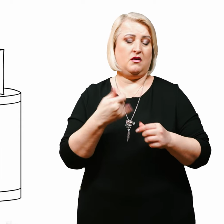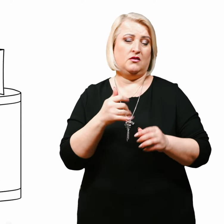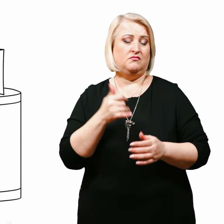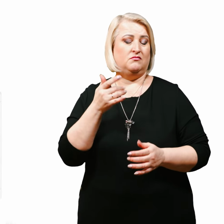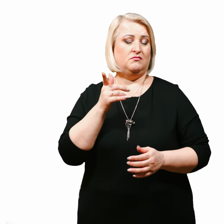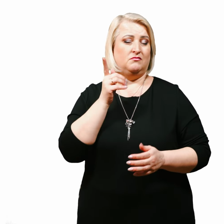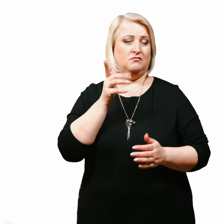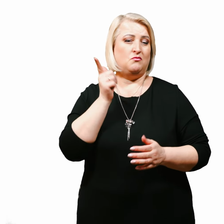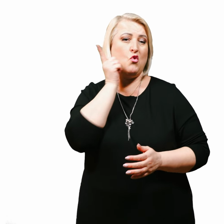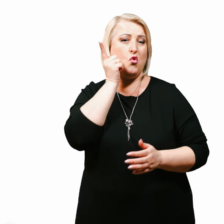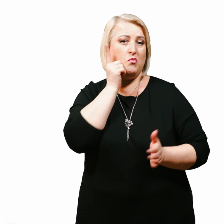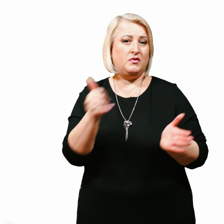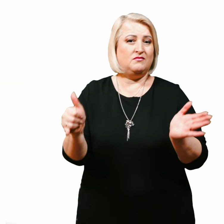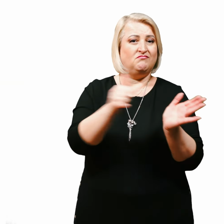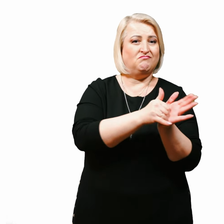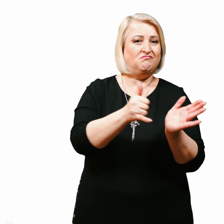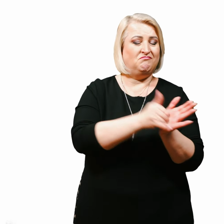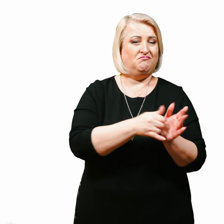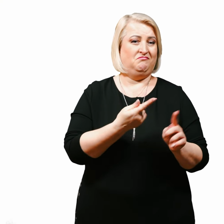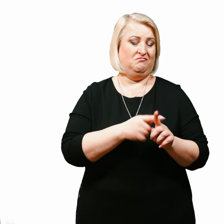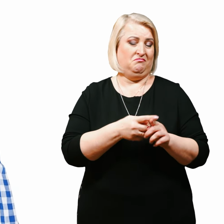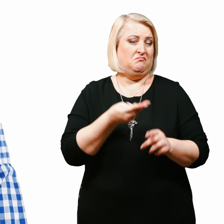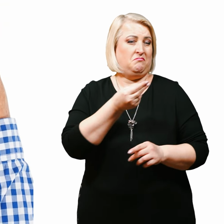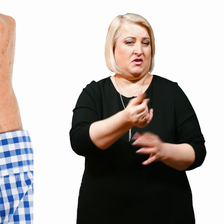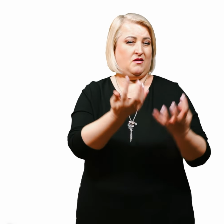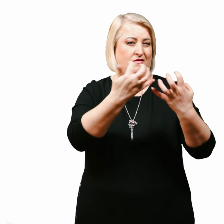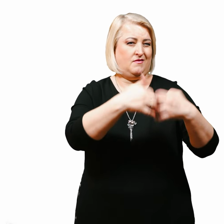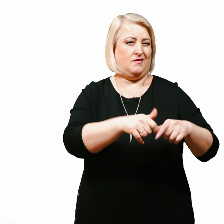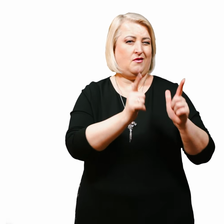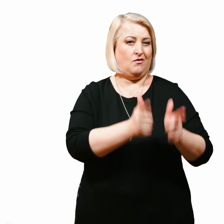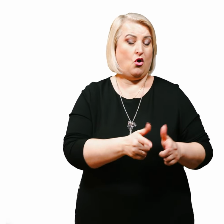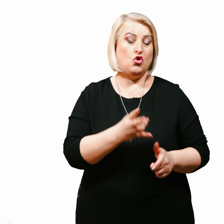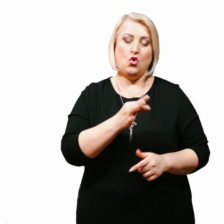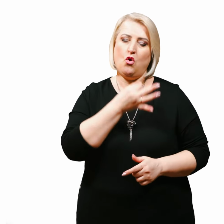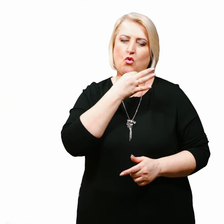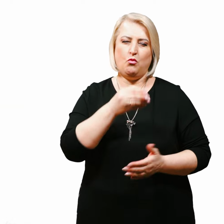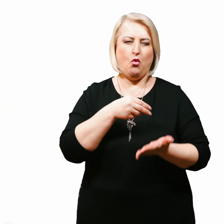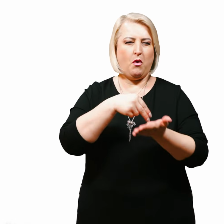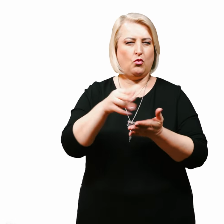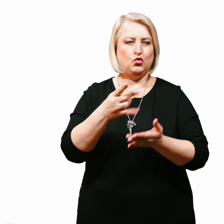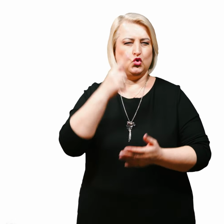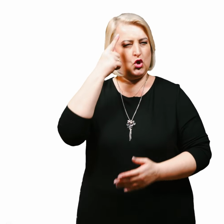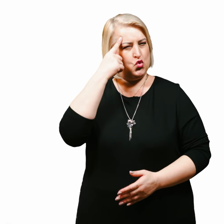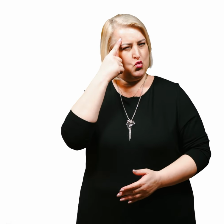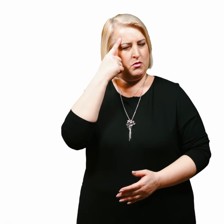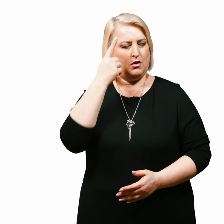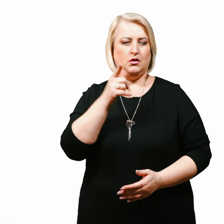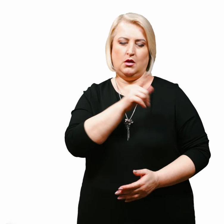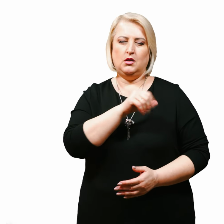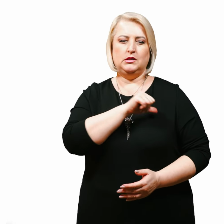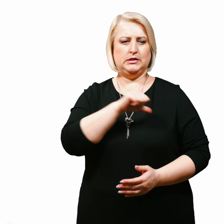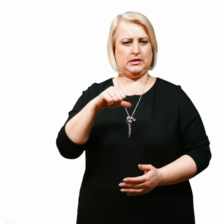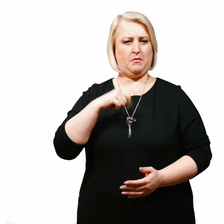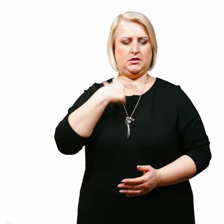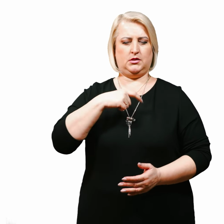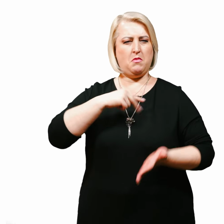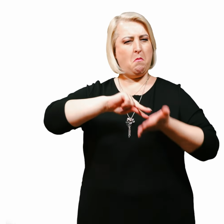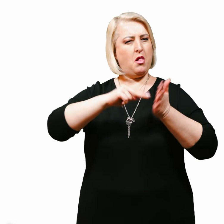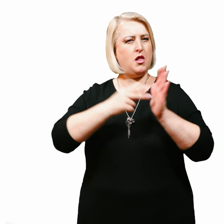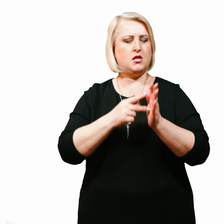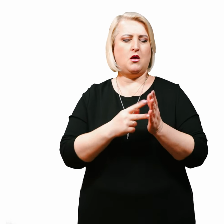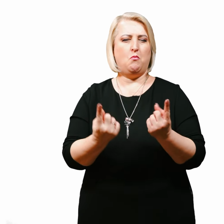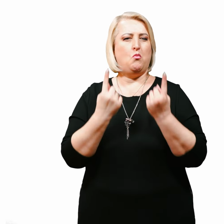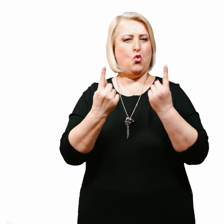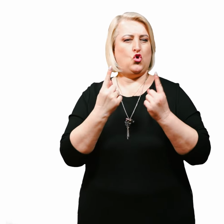приложениями с интегрированной системой оплаты. Но любую покупку делай с умом и ставь перед собой большие цели, когда речь идет